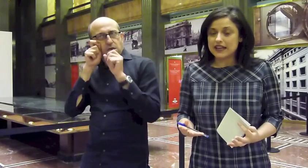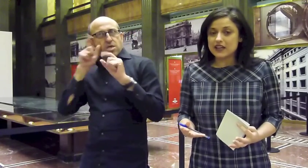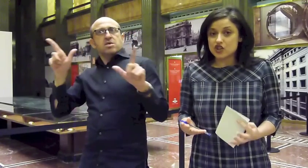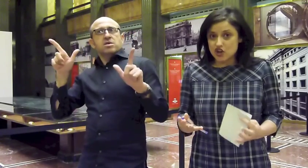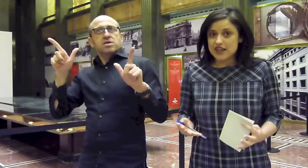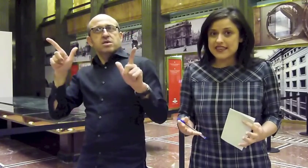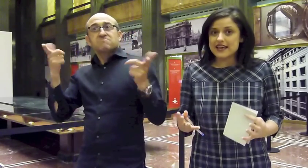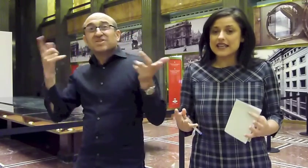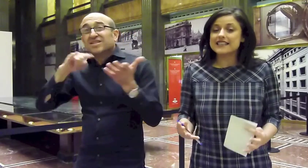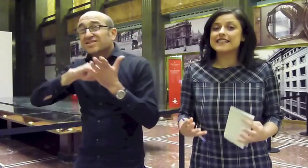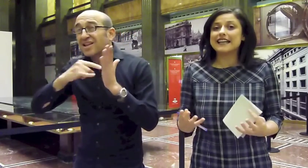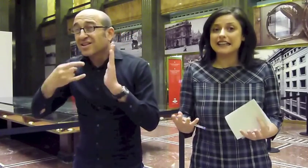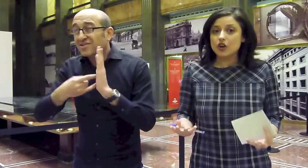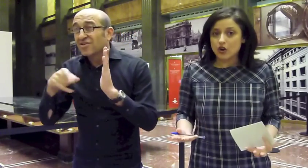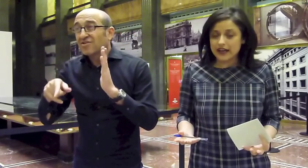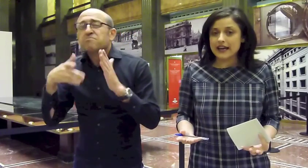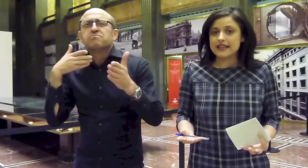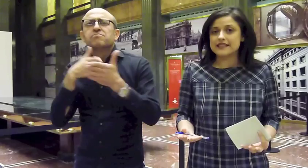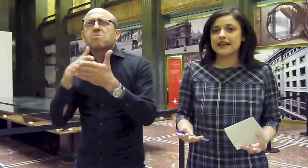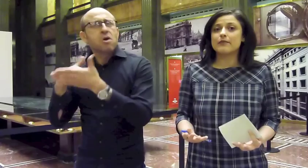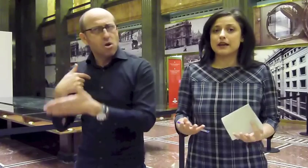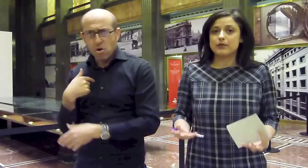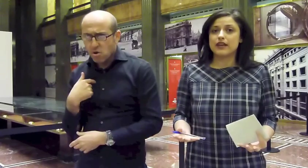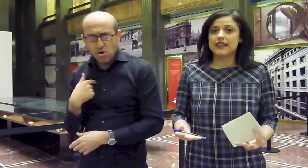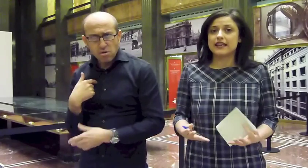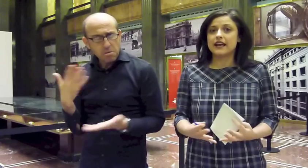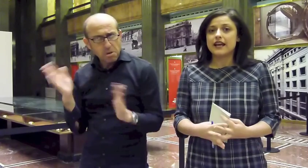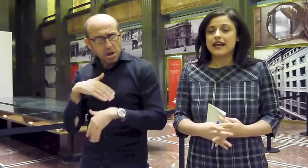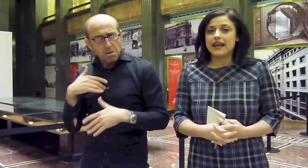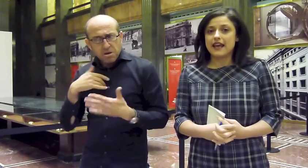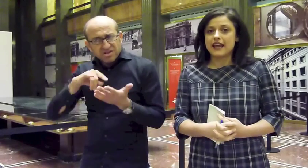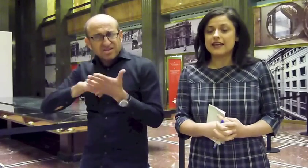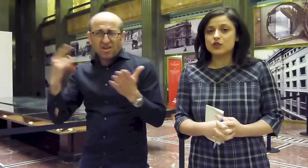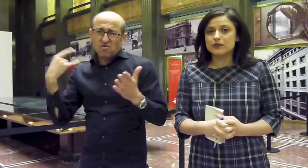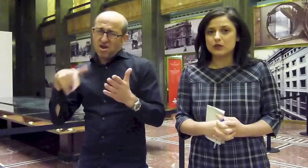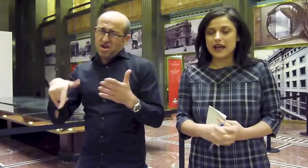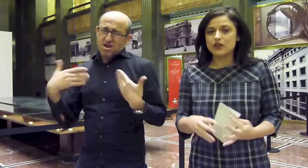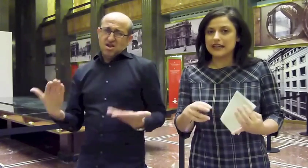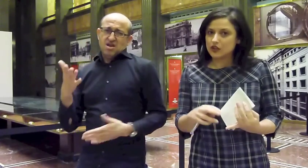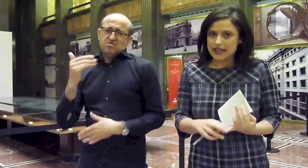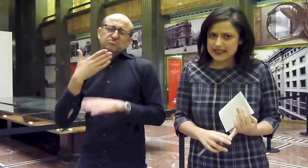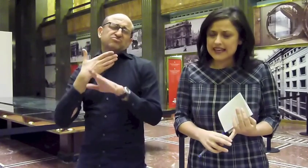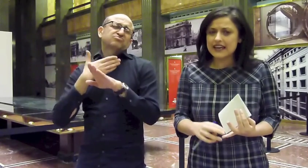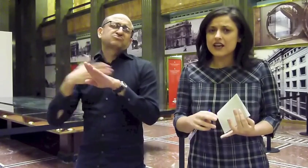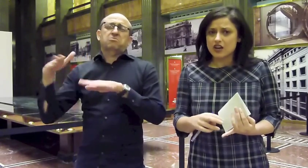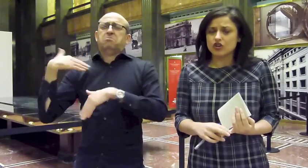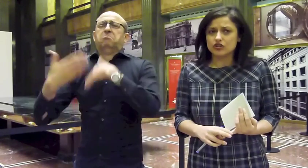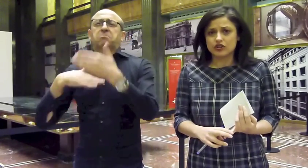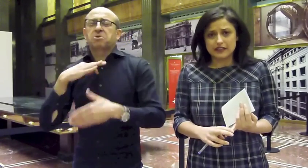impedimentos técnicos, que hoy en día ya existe la tecnología necesaria para poder hacer el subtitulado tanto de